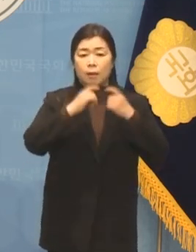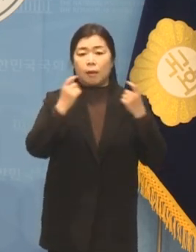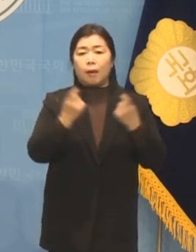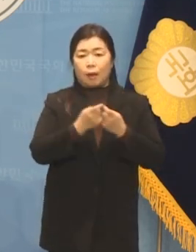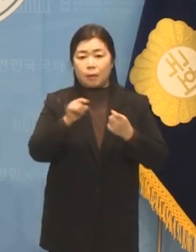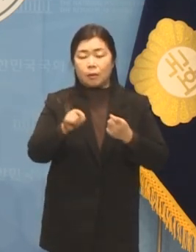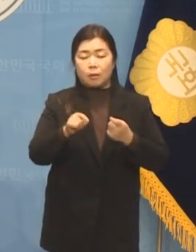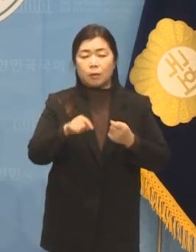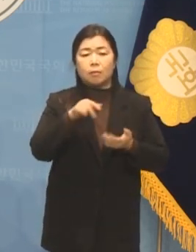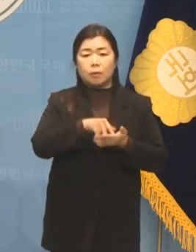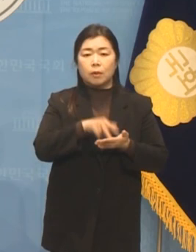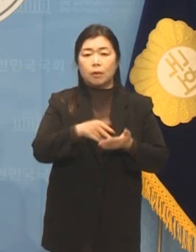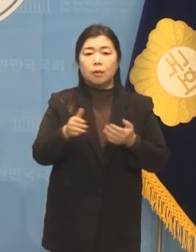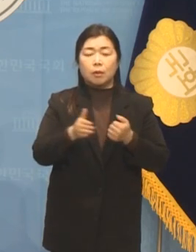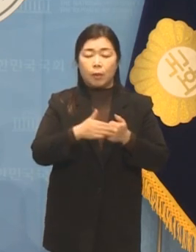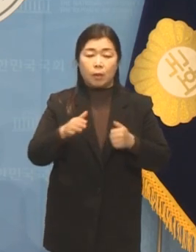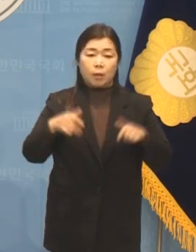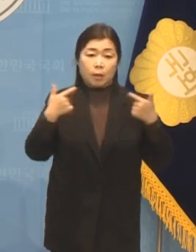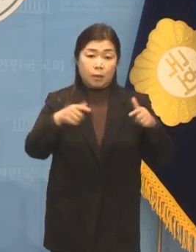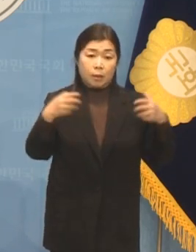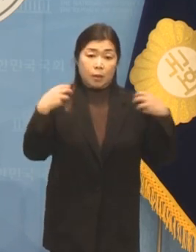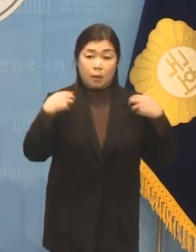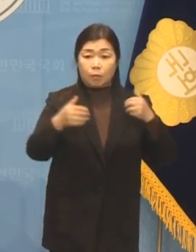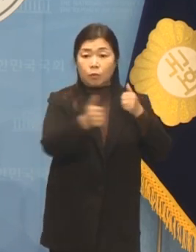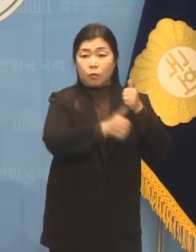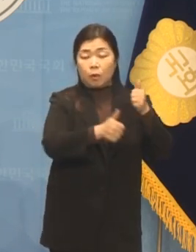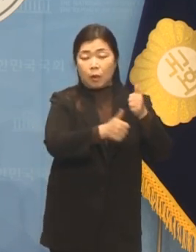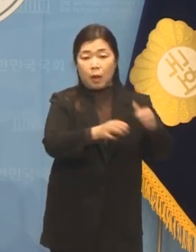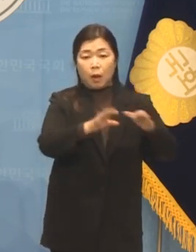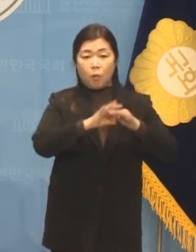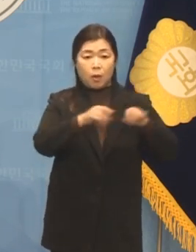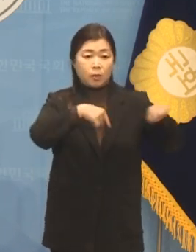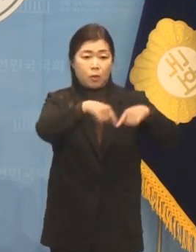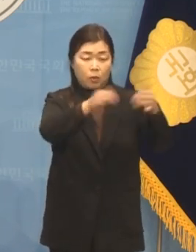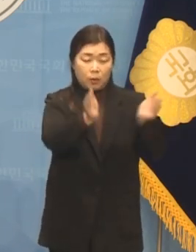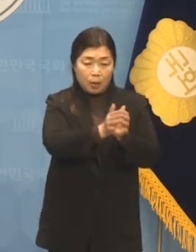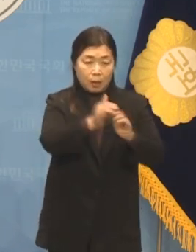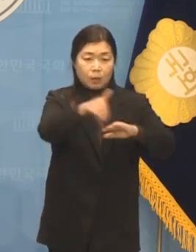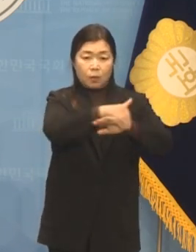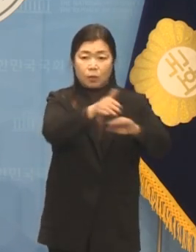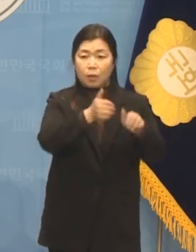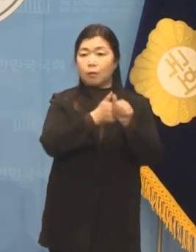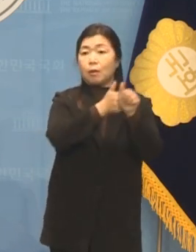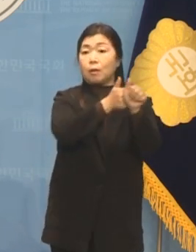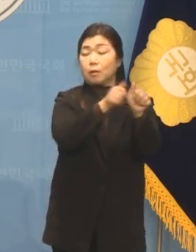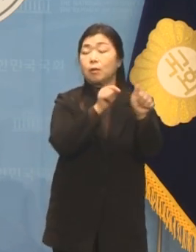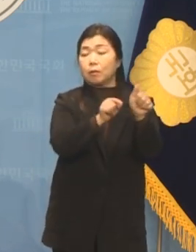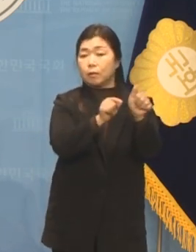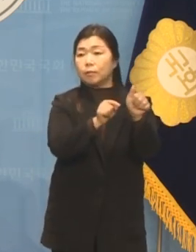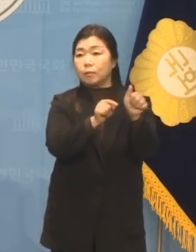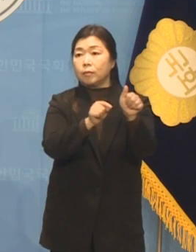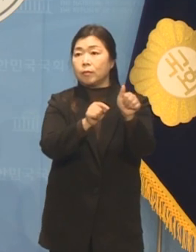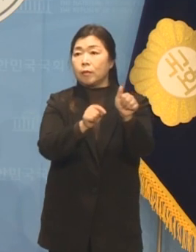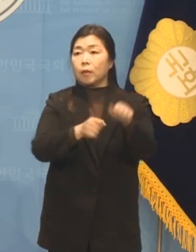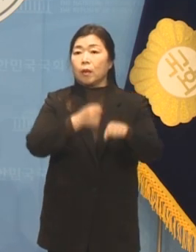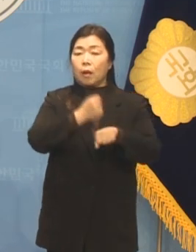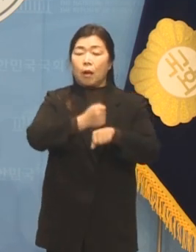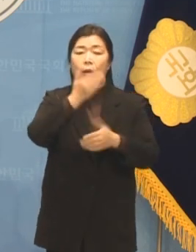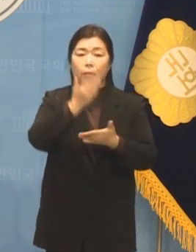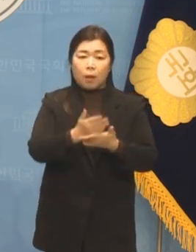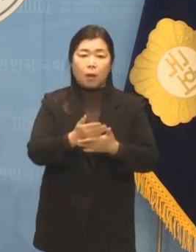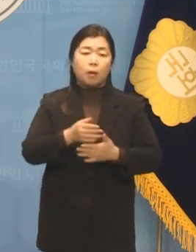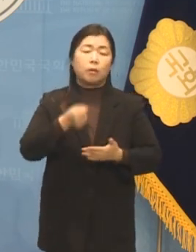아시는 것처럼 소관 상임위원회나 소속 정당의 정책의지, 정부의 정책 방향 등에 의해 좌우되는